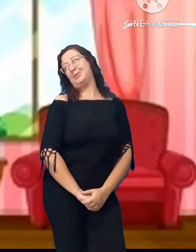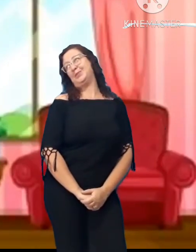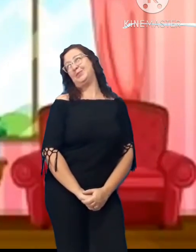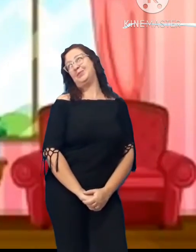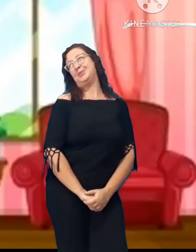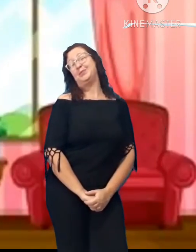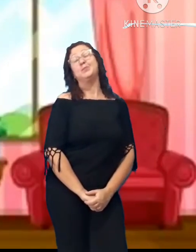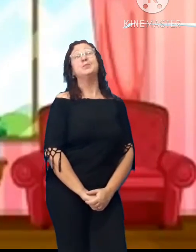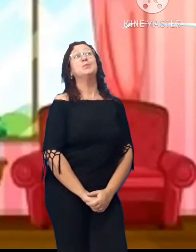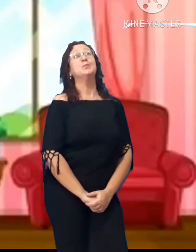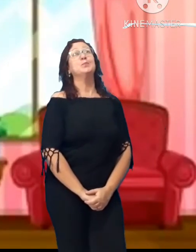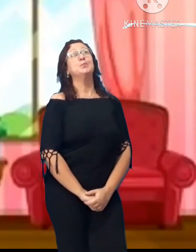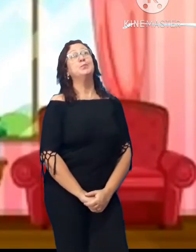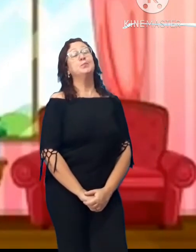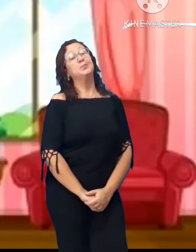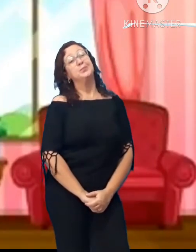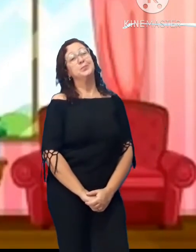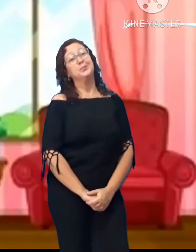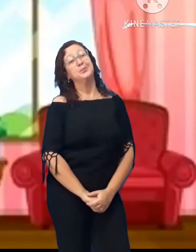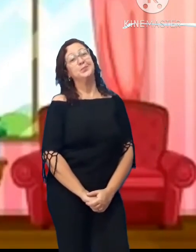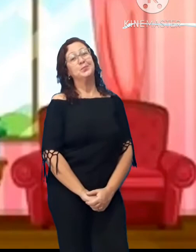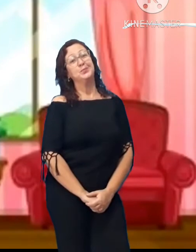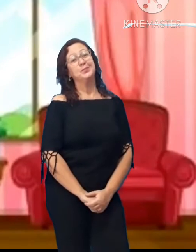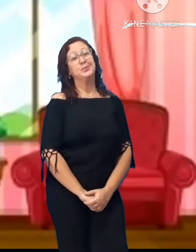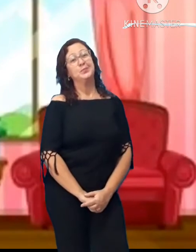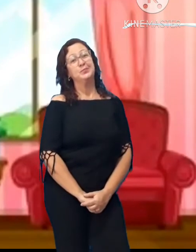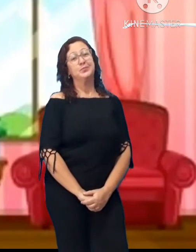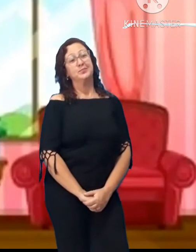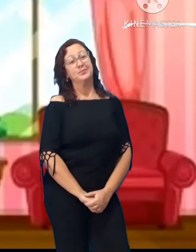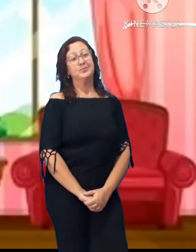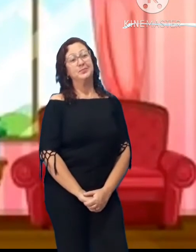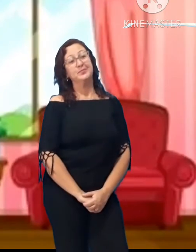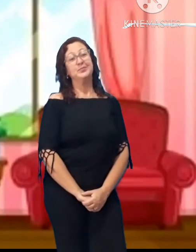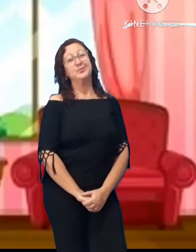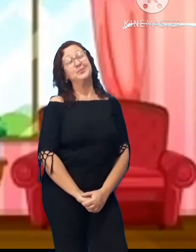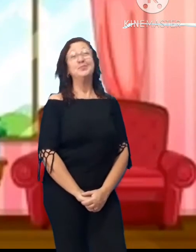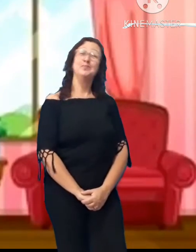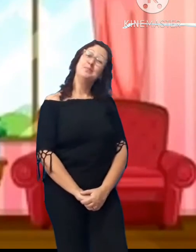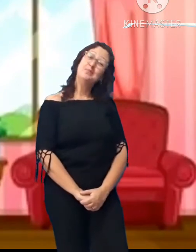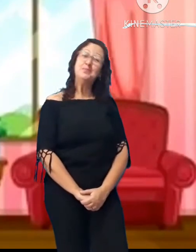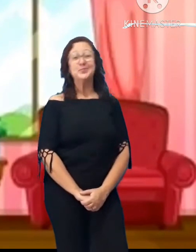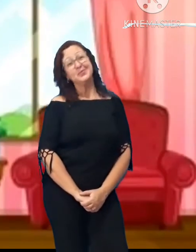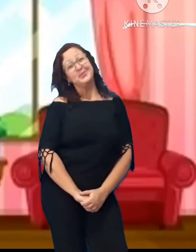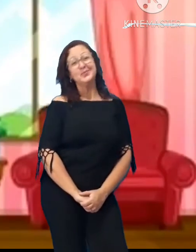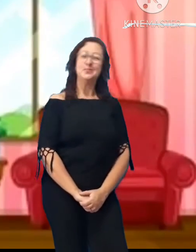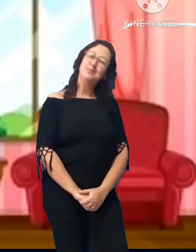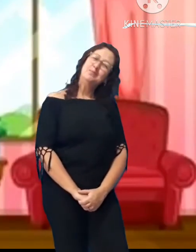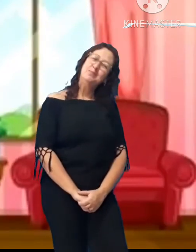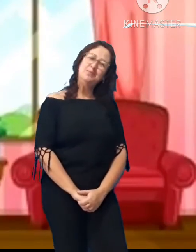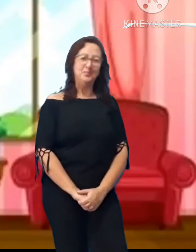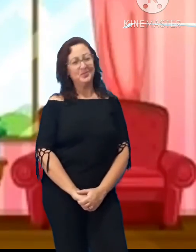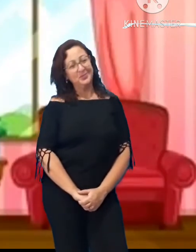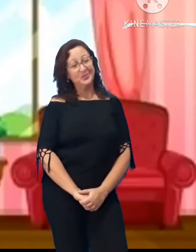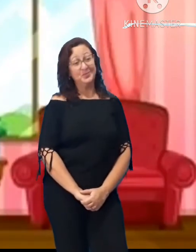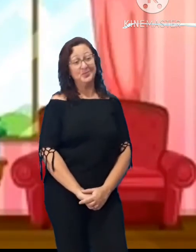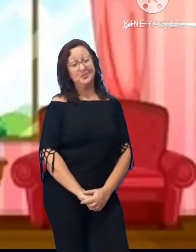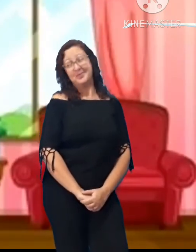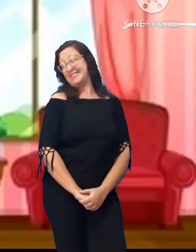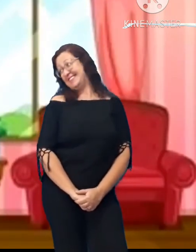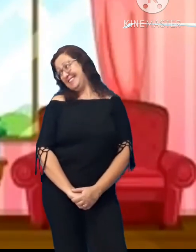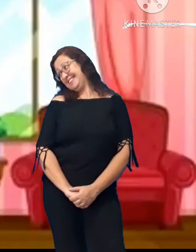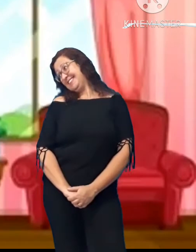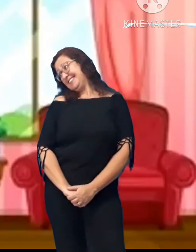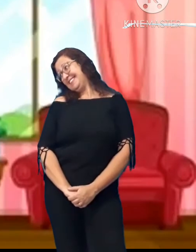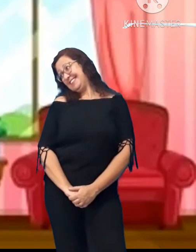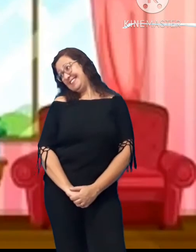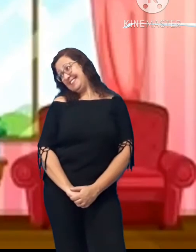Eu vou fazer chocolate. Tra lá lá lá lá lá. Eu vou fazer chocolate. Tra lá lá